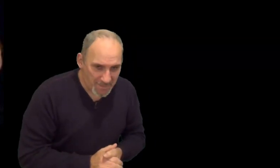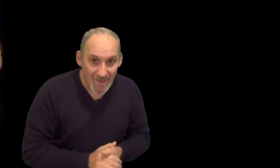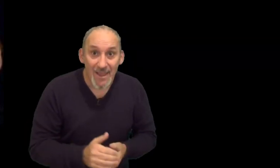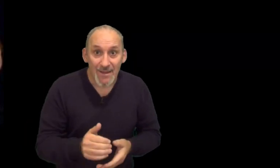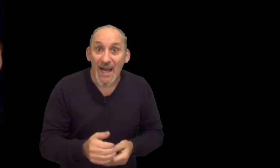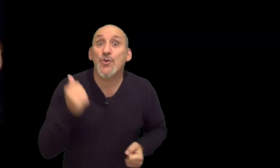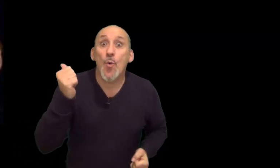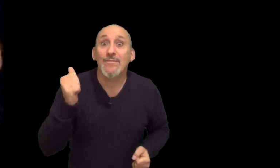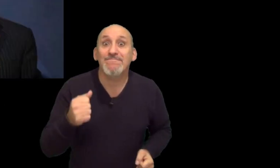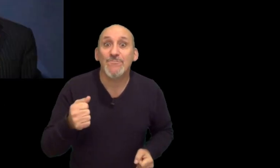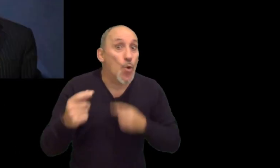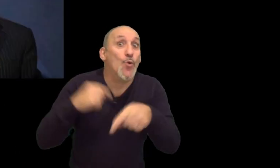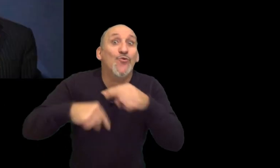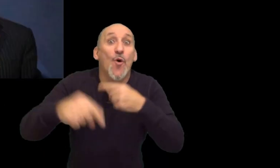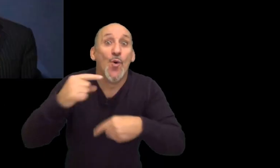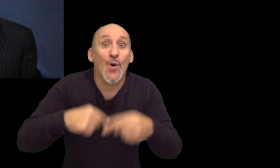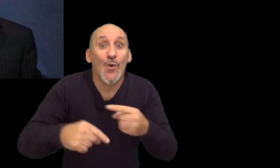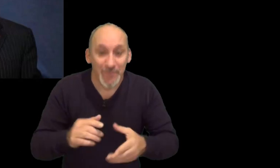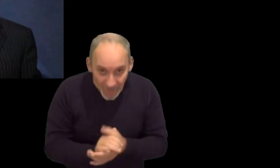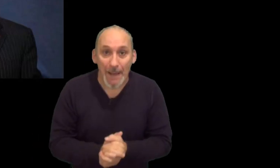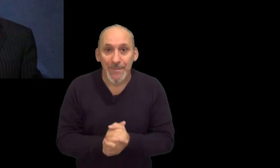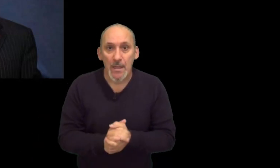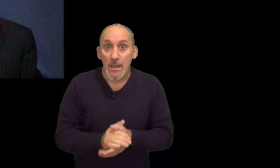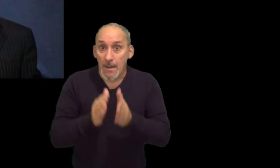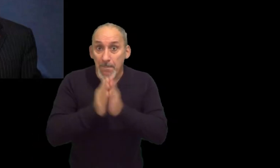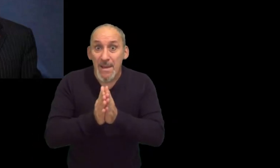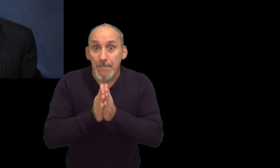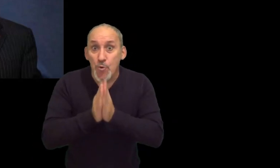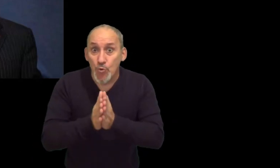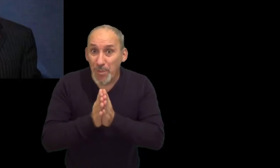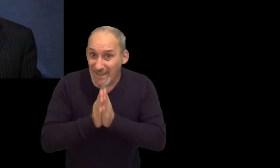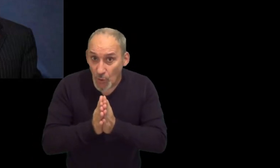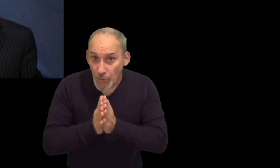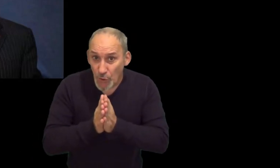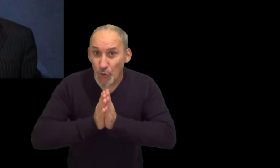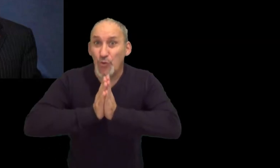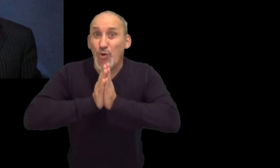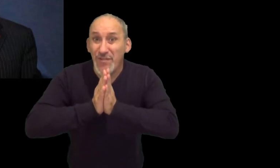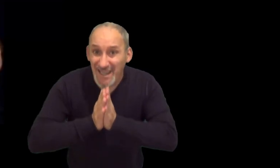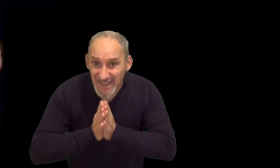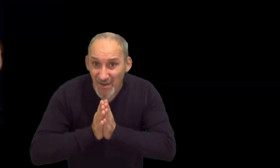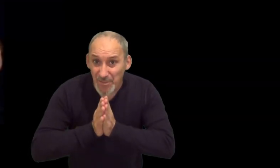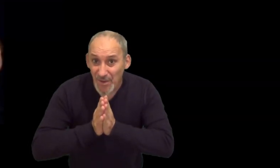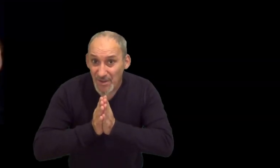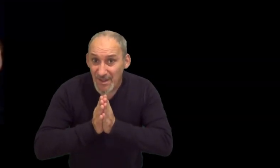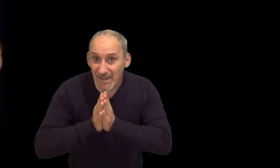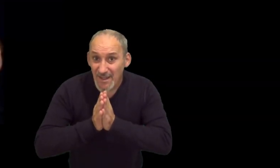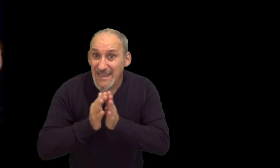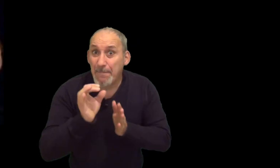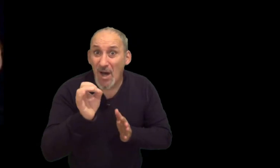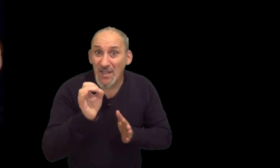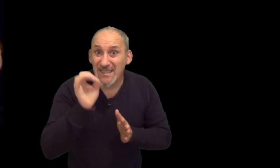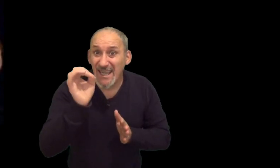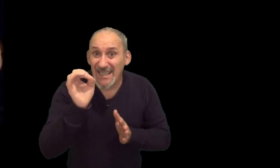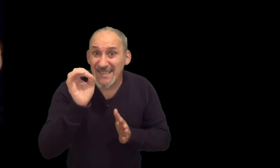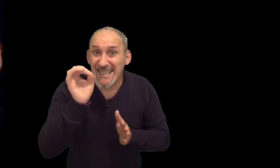mi-janvier. Adieu, le nouveau... voilà. Mais beaucoup prétendent que Donald Trump